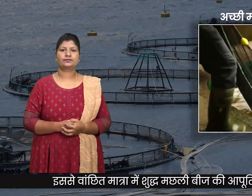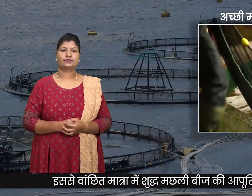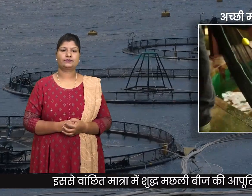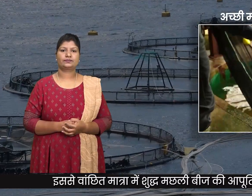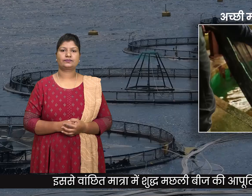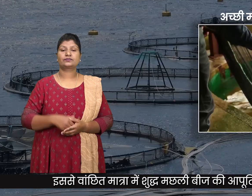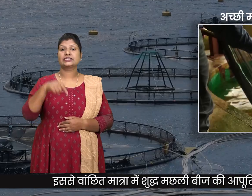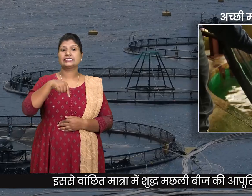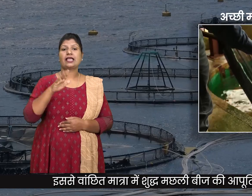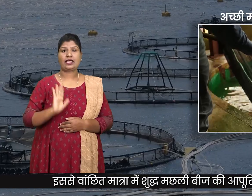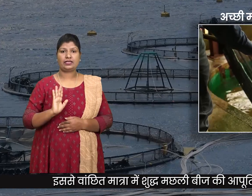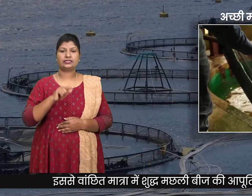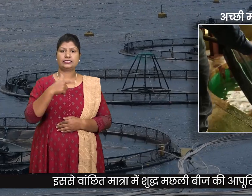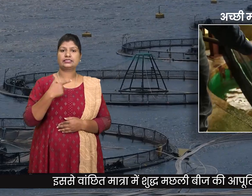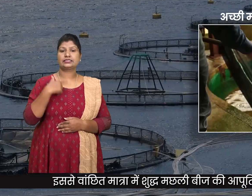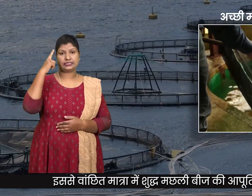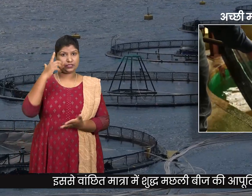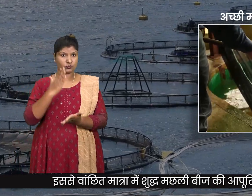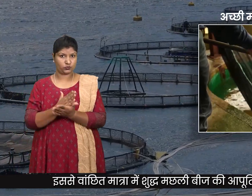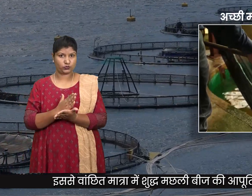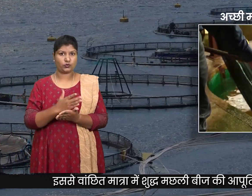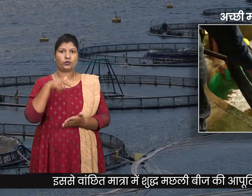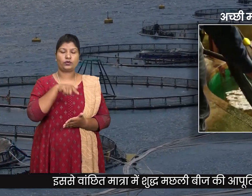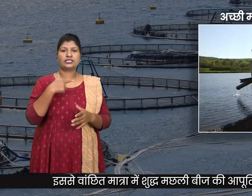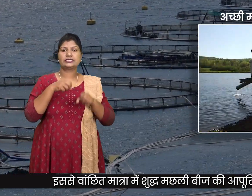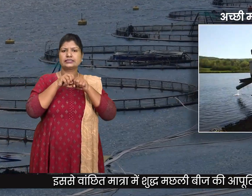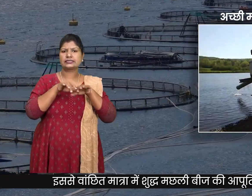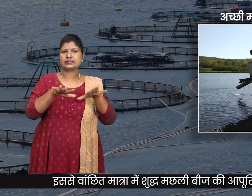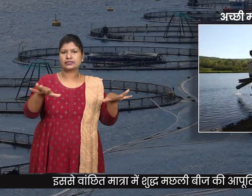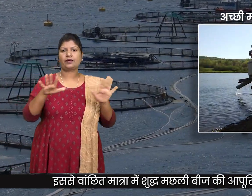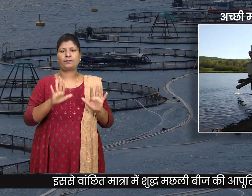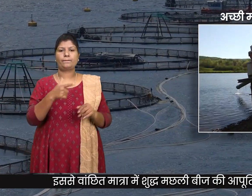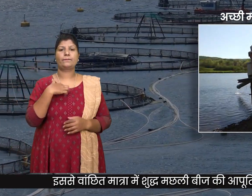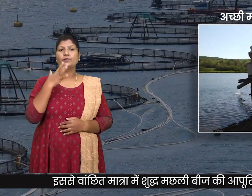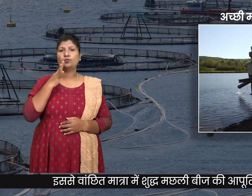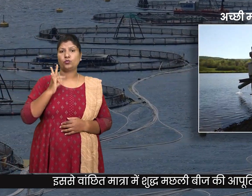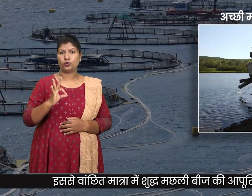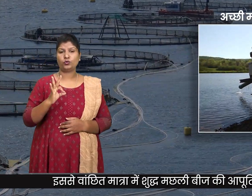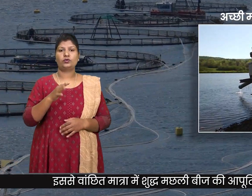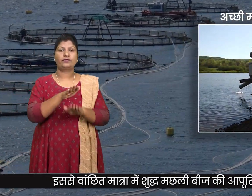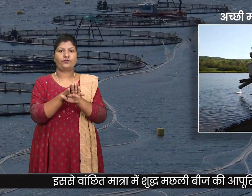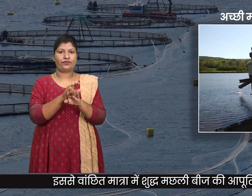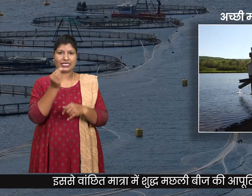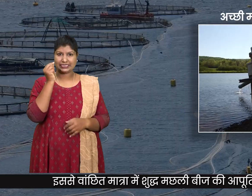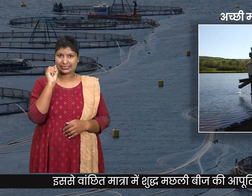इससे वांछित मात्रा में शुद्ध मछली बीज की उत्पत्ति आपूर्ति सुनिश्चित हुई